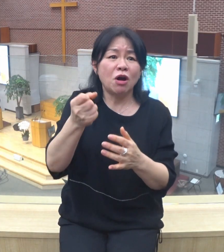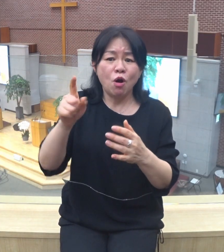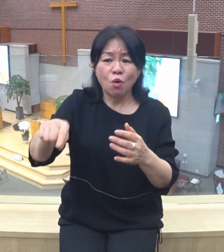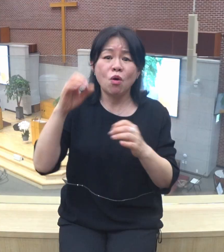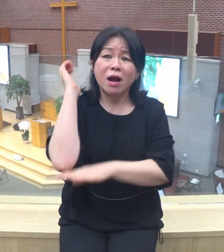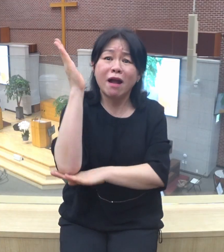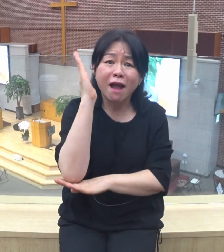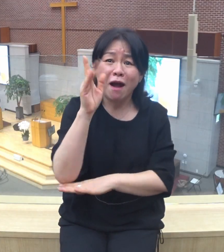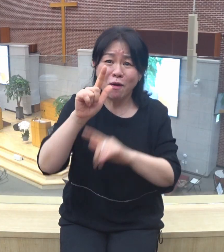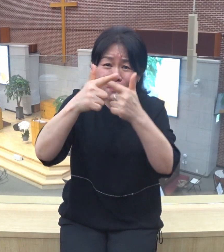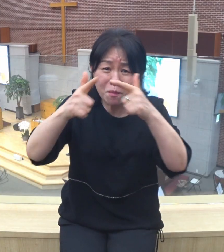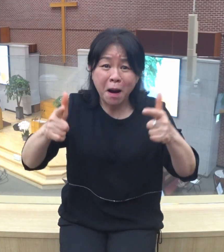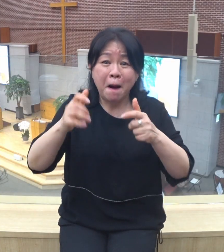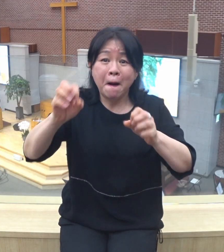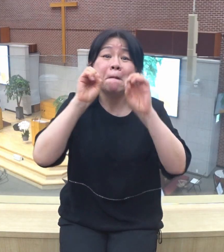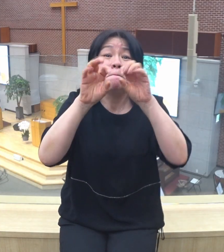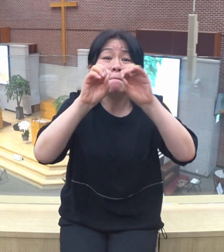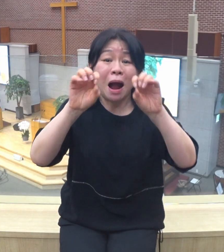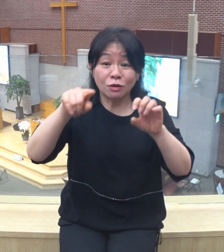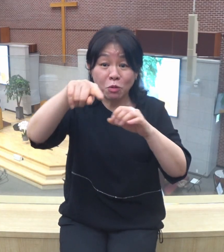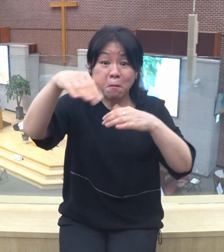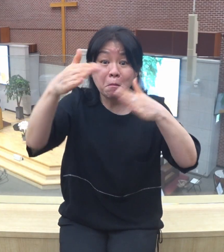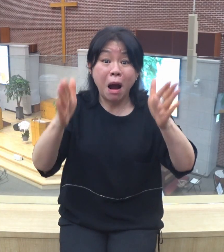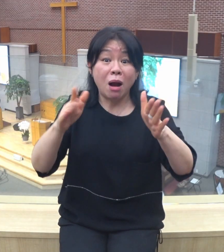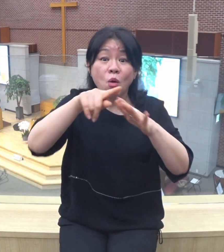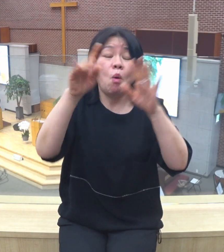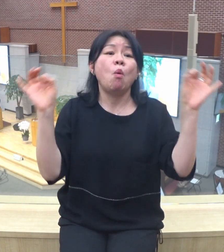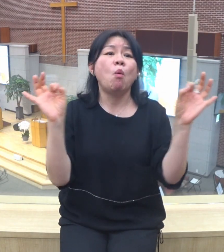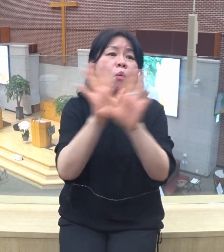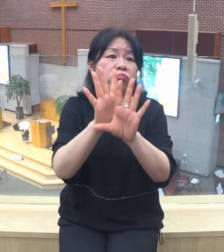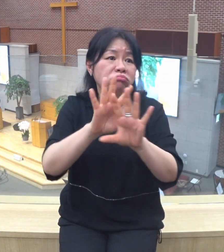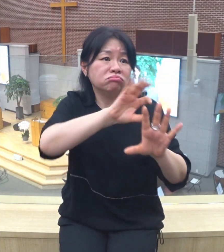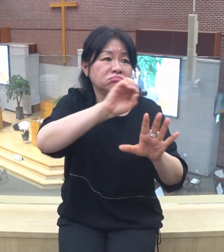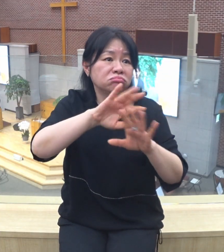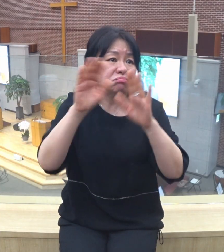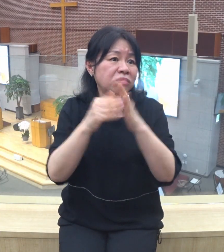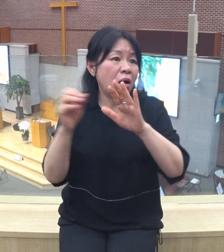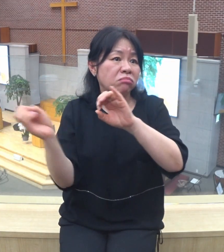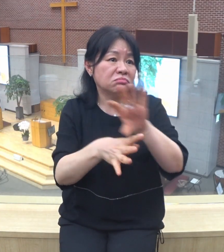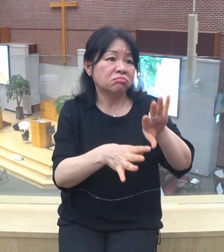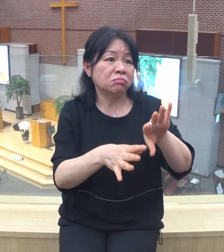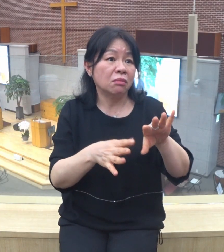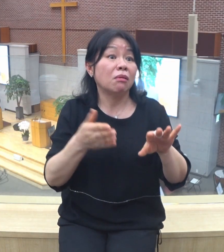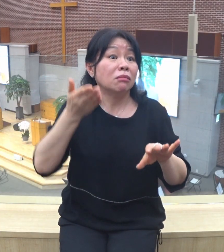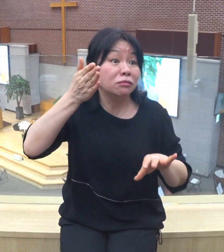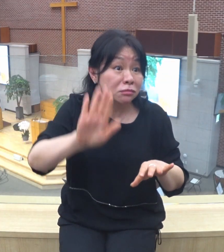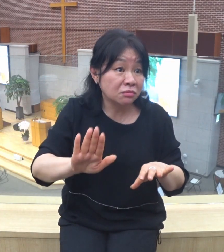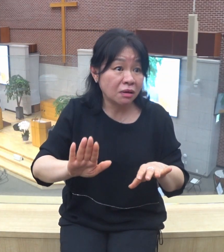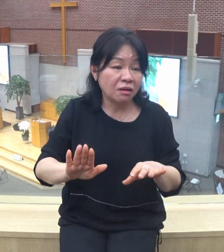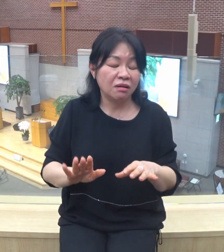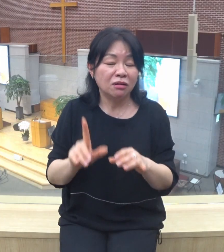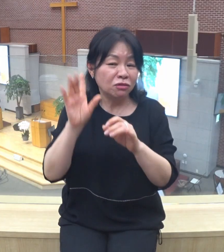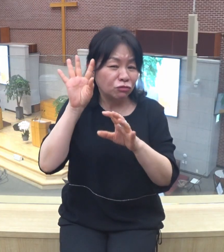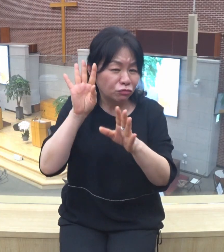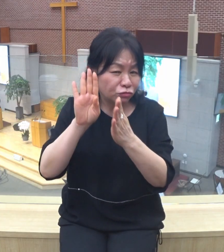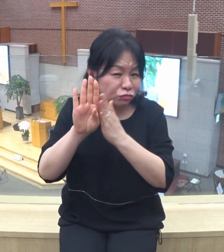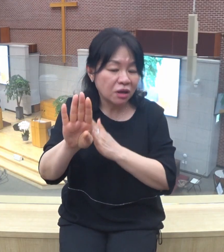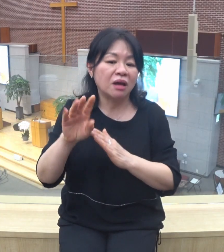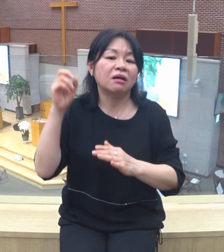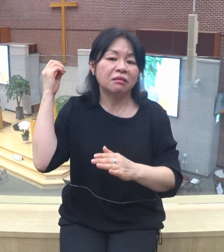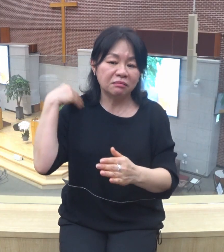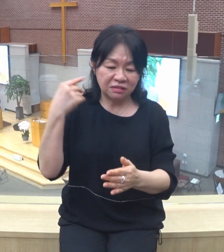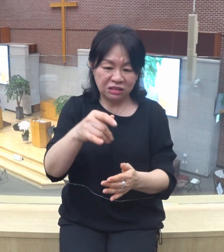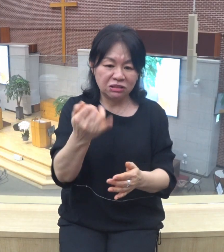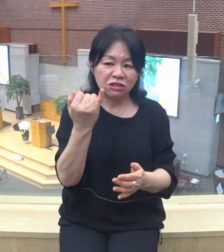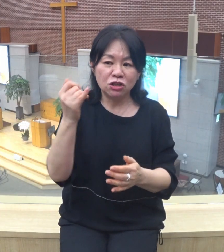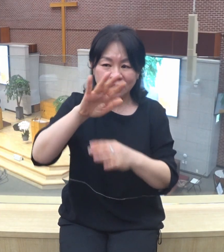것이었습니다. 어지간하면 취소할 것 같은데 이런 생각을 가지고 기다렸는데 강의는 취소되지 않고 약속한 날짜가 되었습니다.